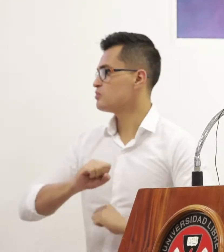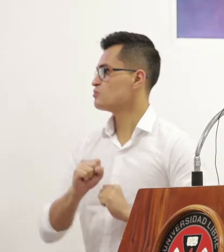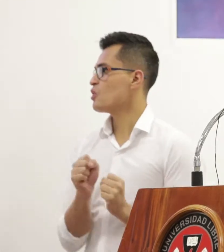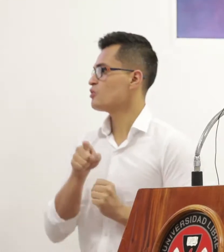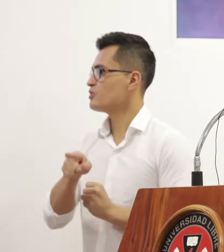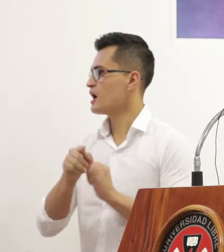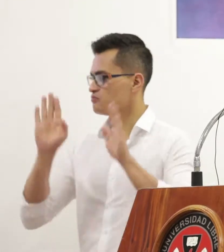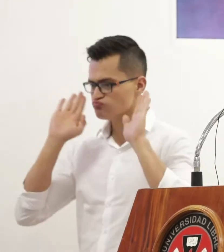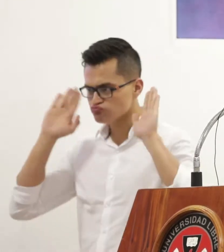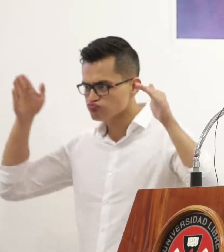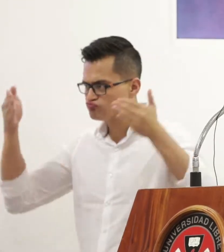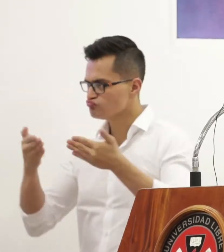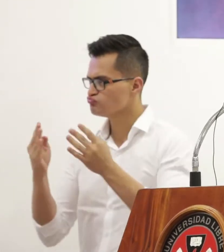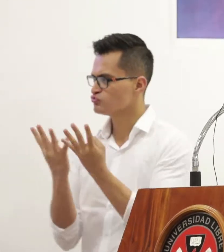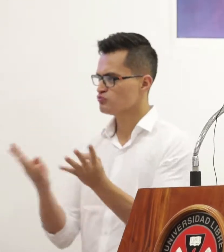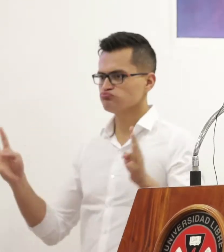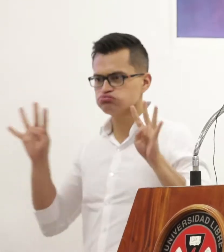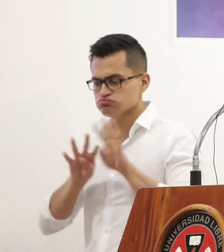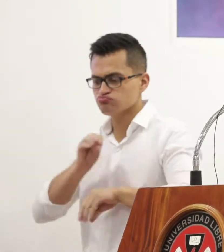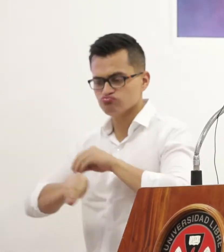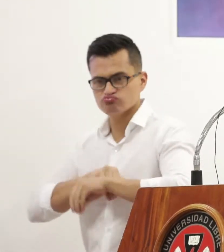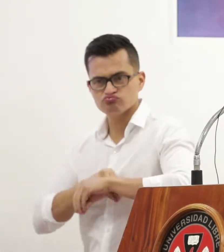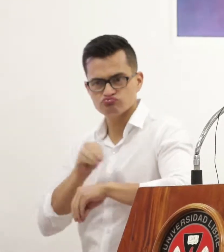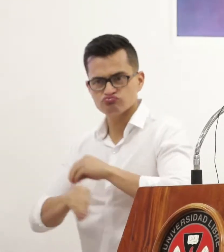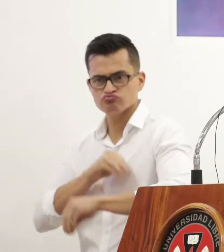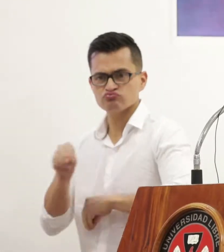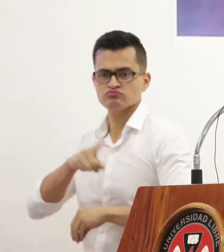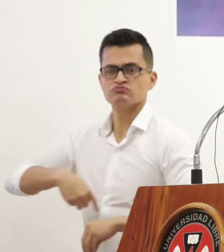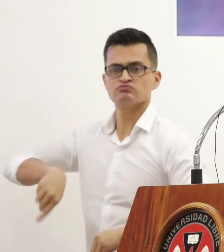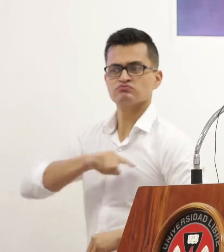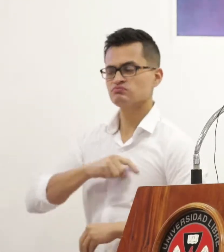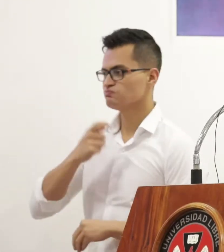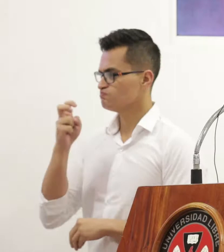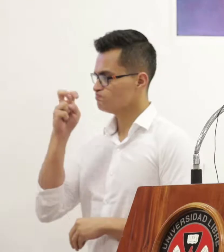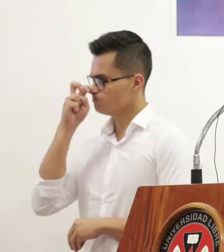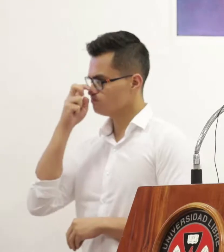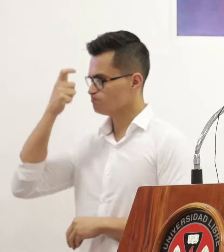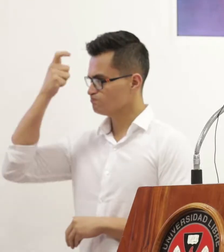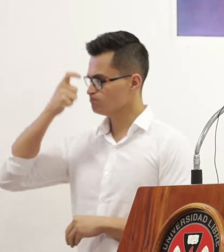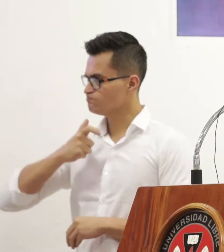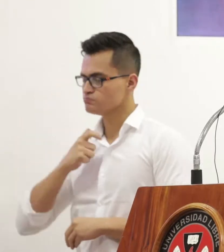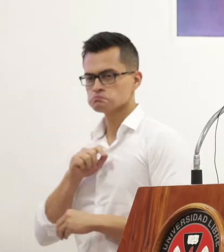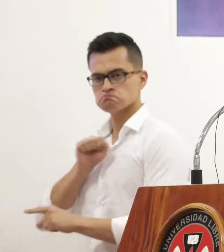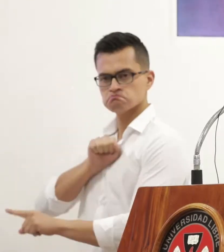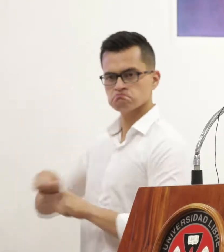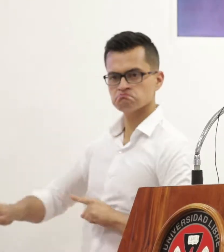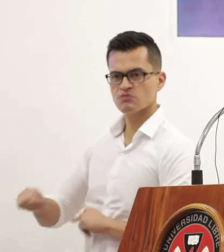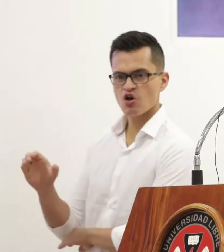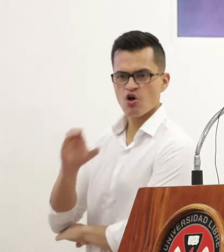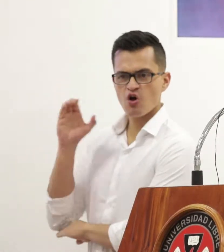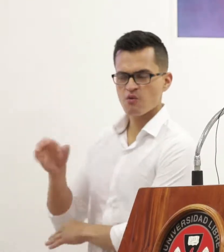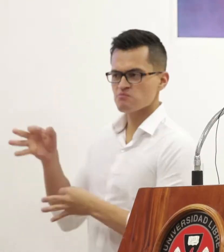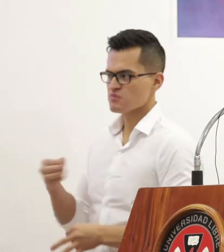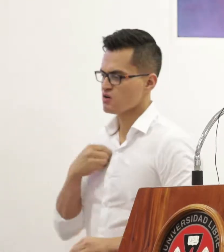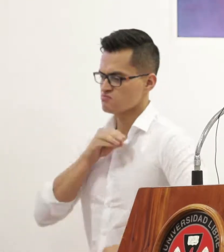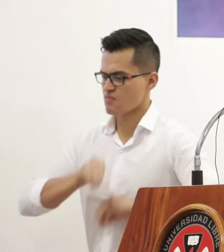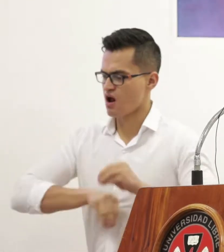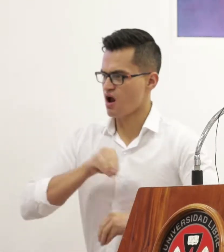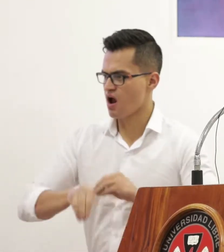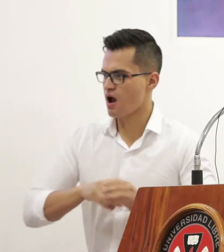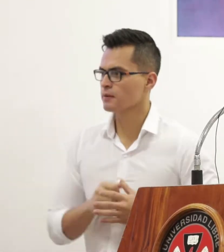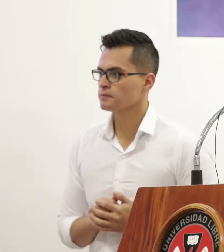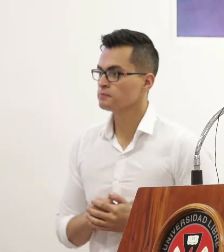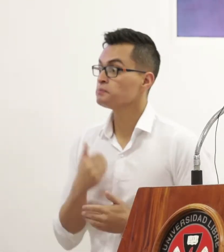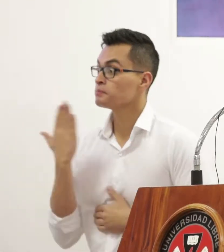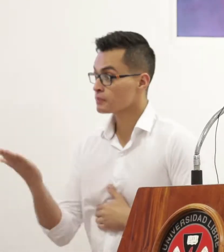recintos cerrados con unos señores acartonados de espaldas a la realidad del país. Lo que hizo la Constitución del